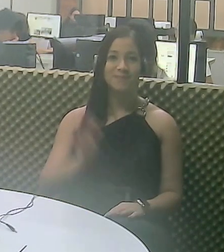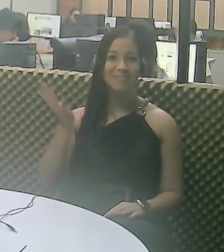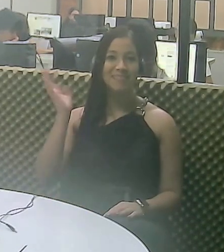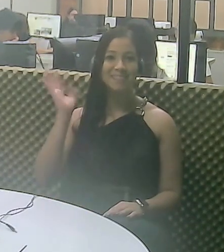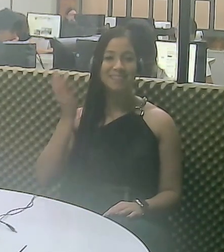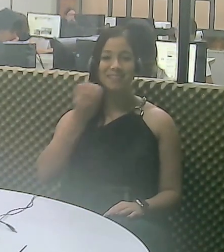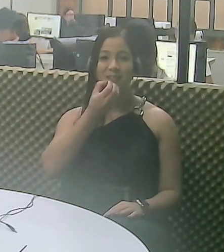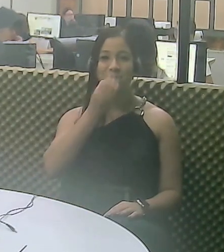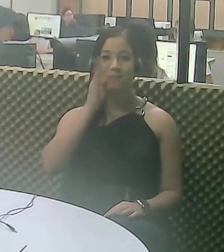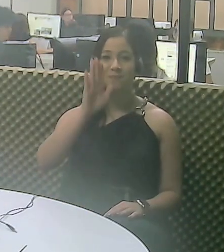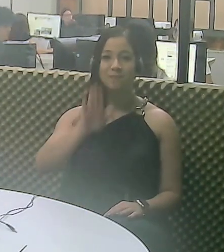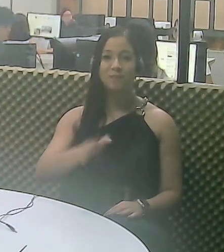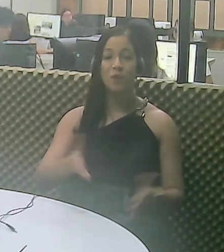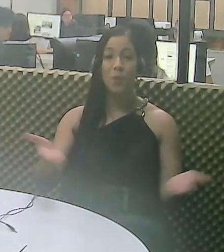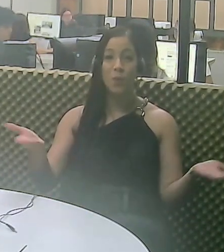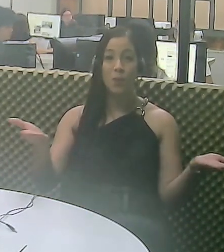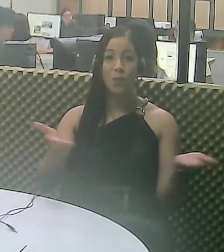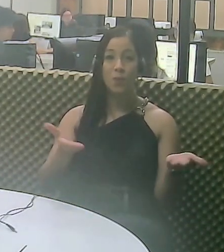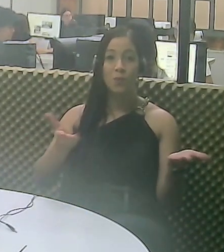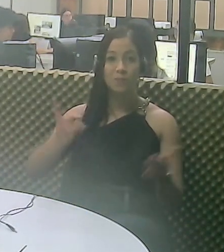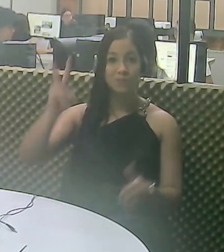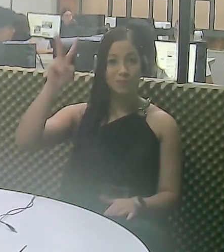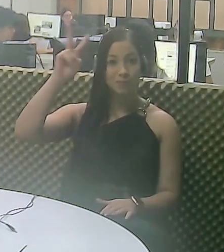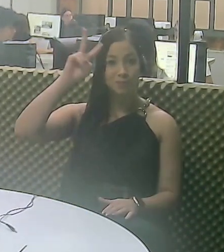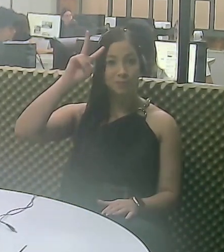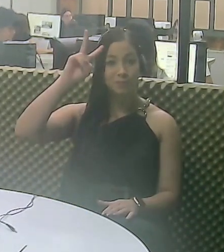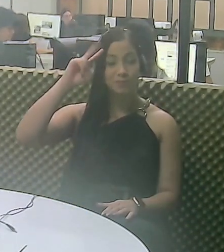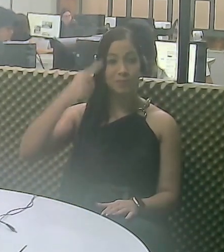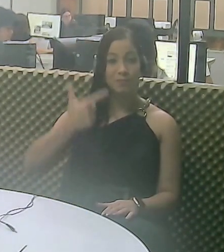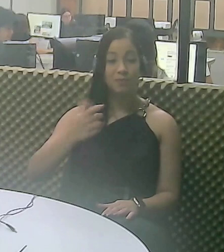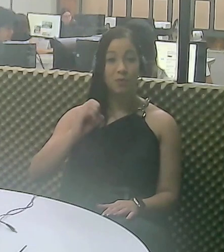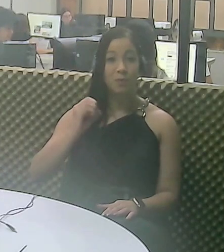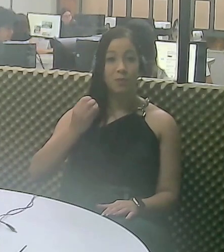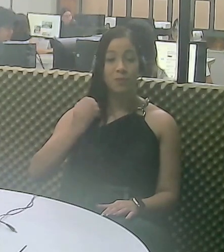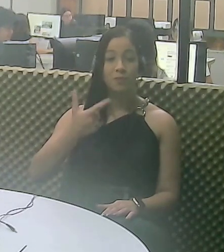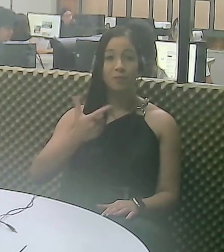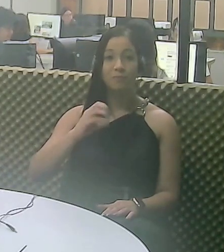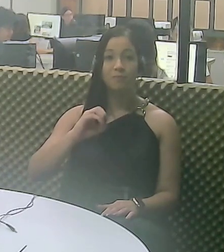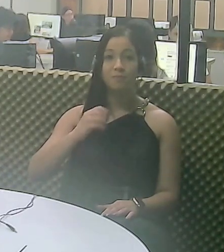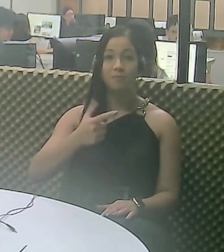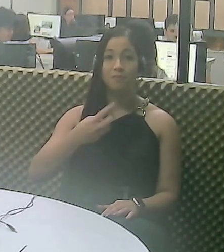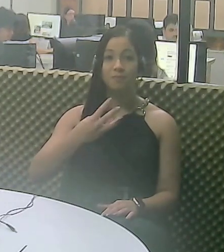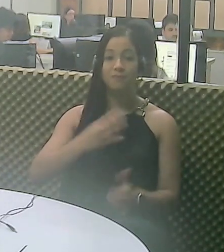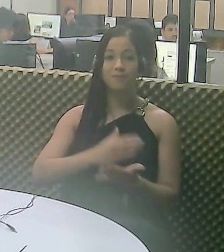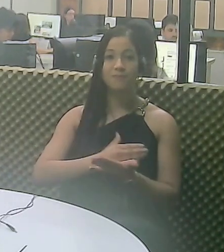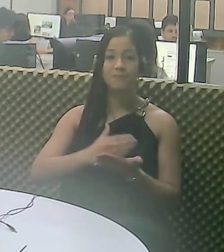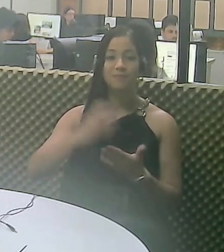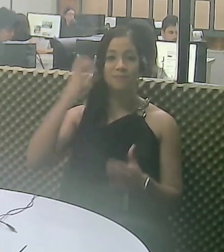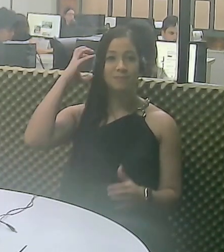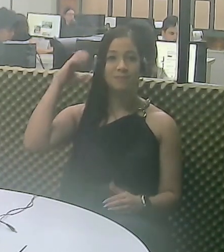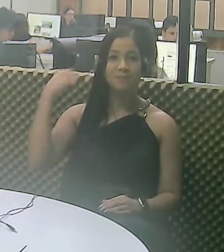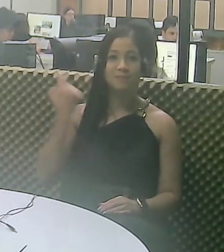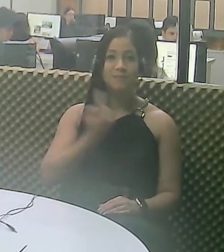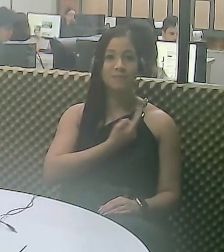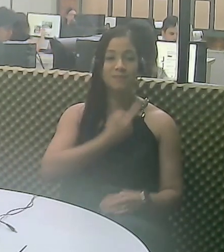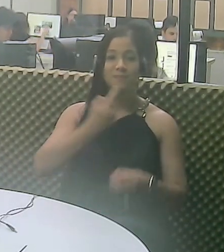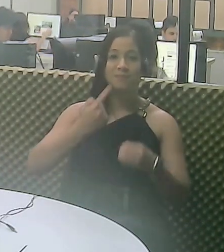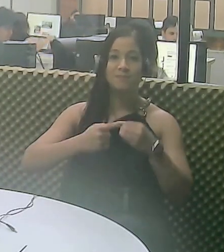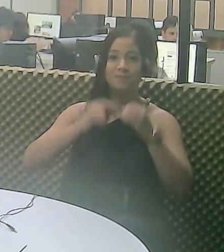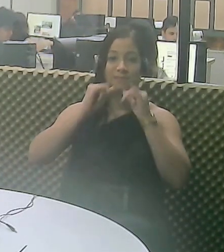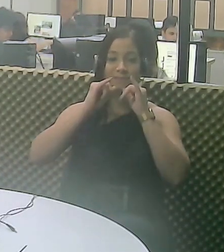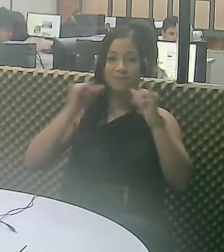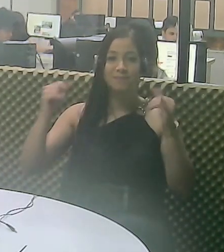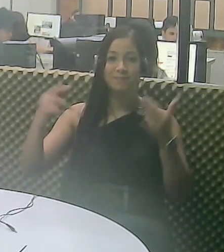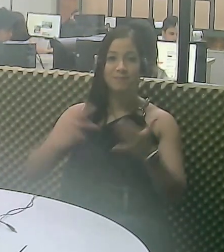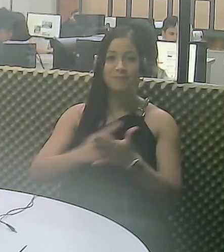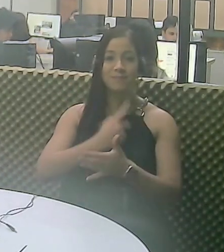Olá, boa tarde. Hoje é segunda-feira, dia 2 de outubro de 2023. Está no ar a Rádio Nossa Cidade com um boletim